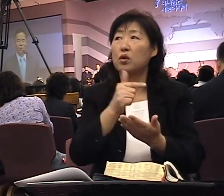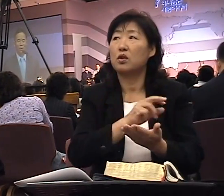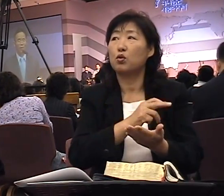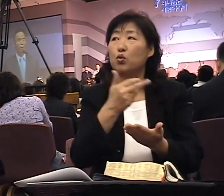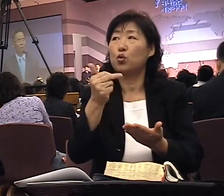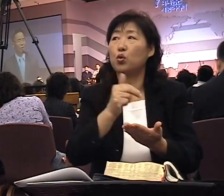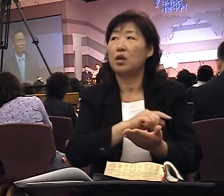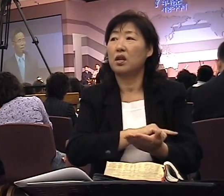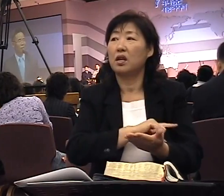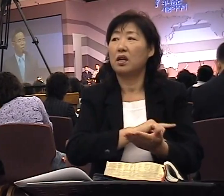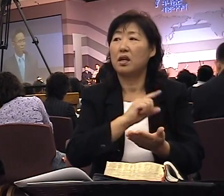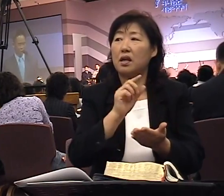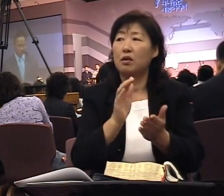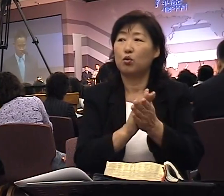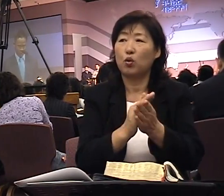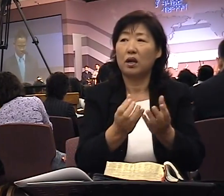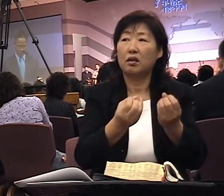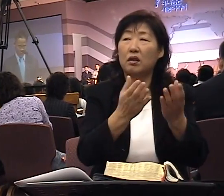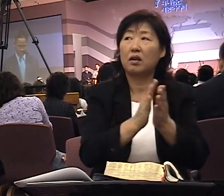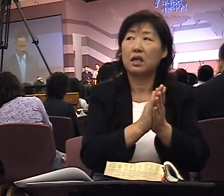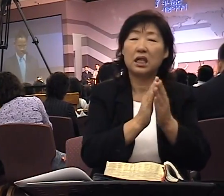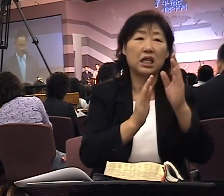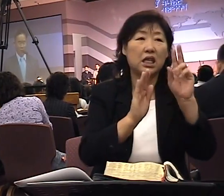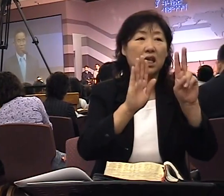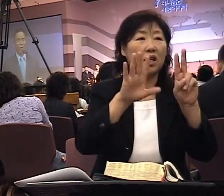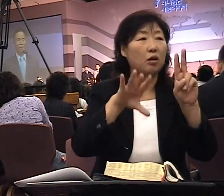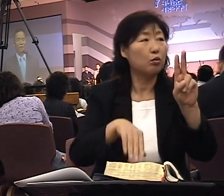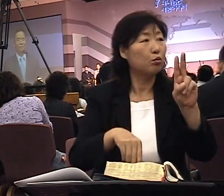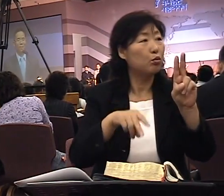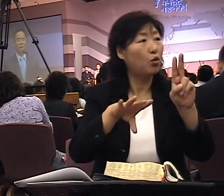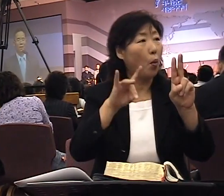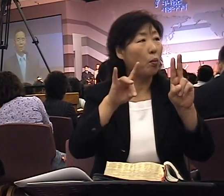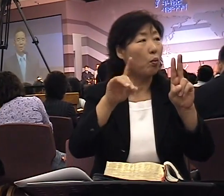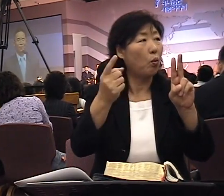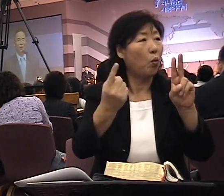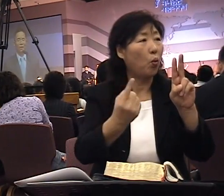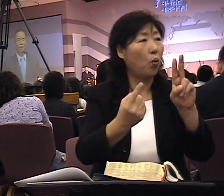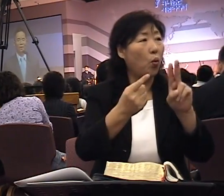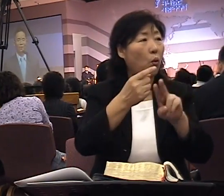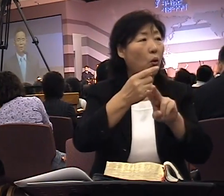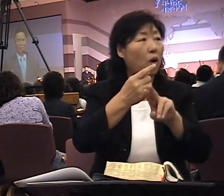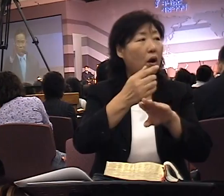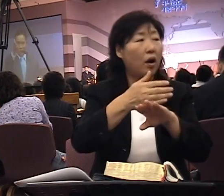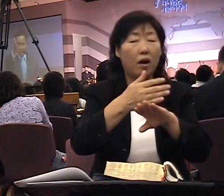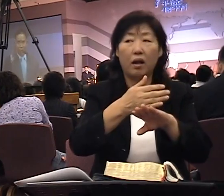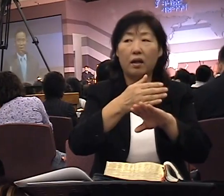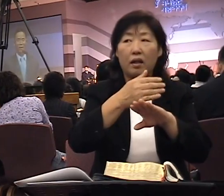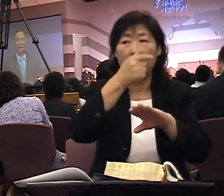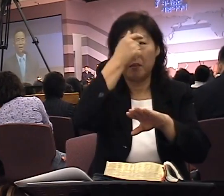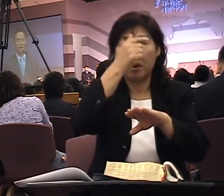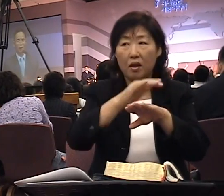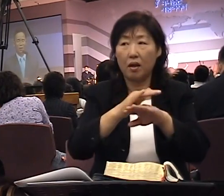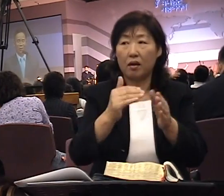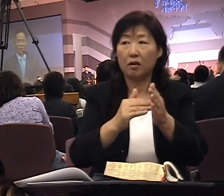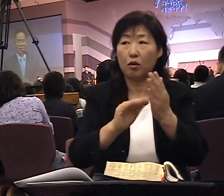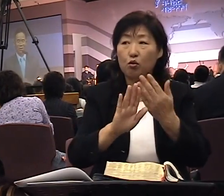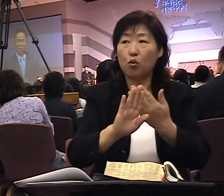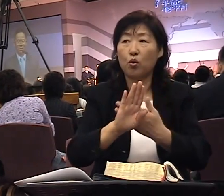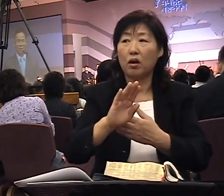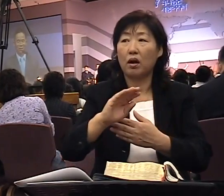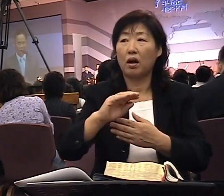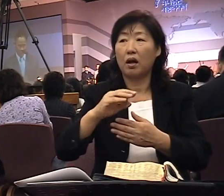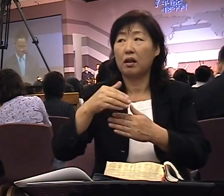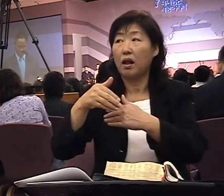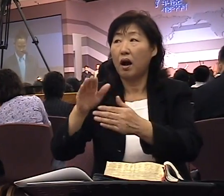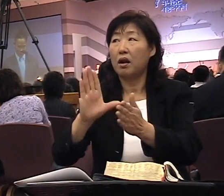나오신 분들 혹시 또 방문하신 분들 계시면 감사합니다. 예배 마치고 나가실 때 본당 바로 맞은편에 새가족 환영실이